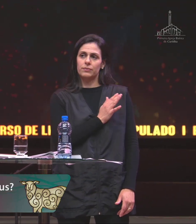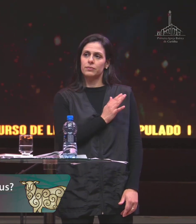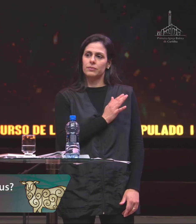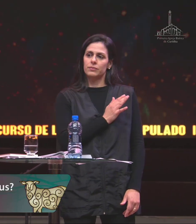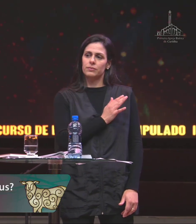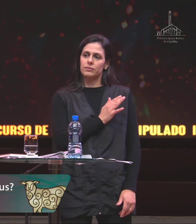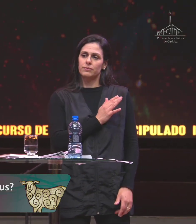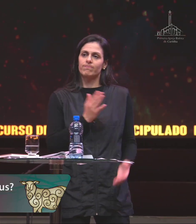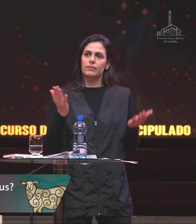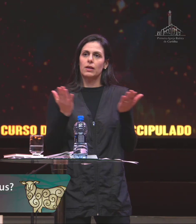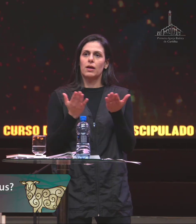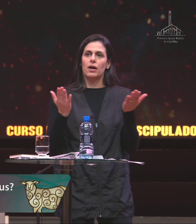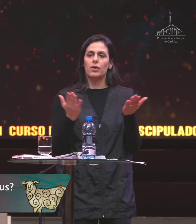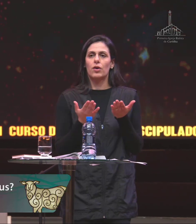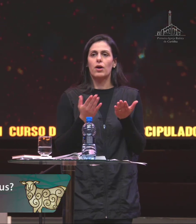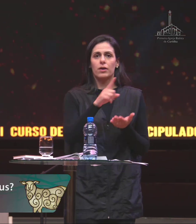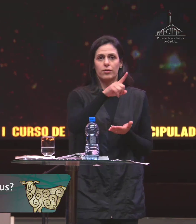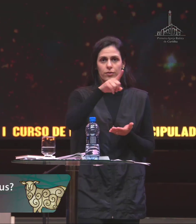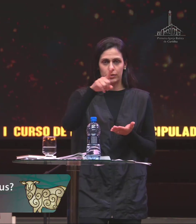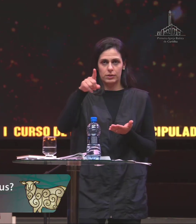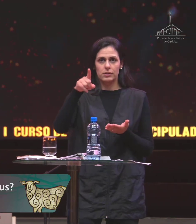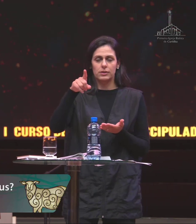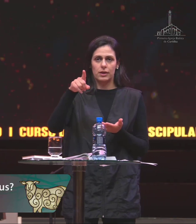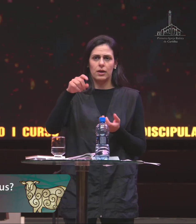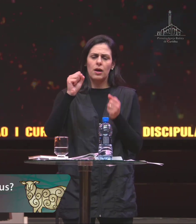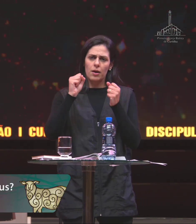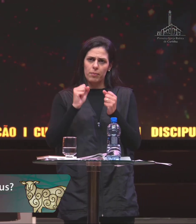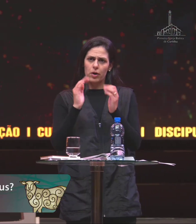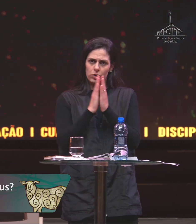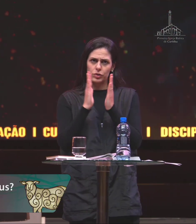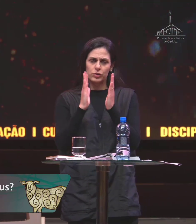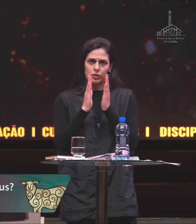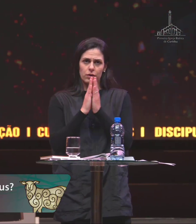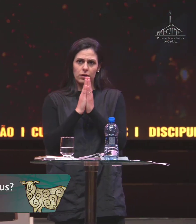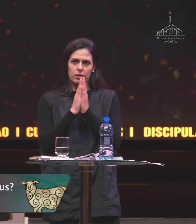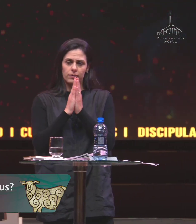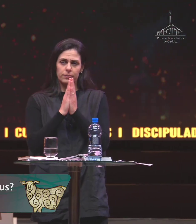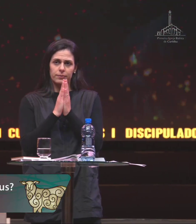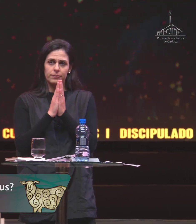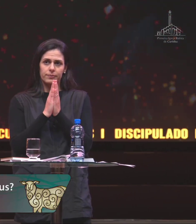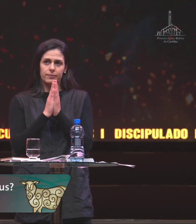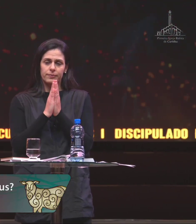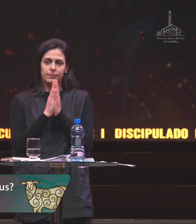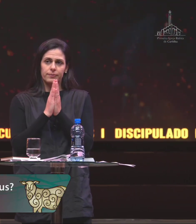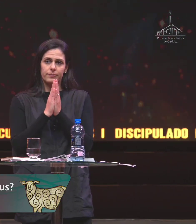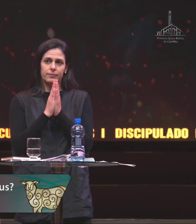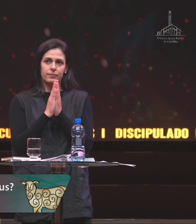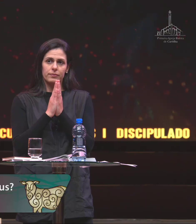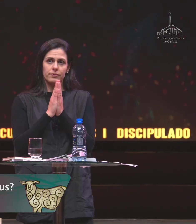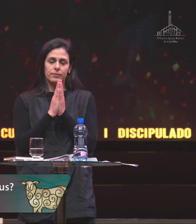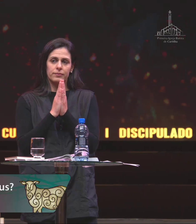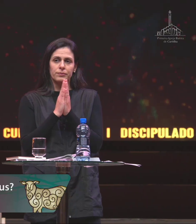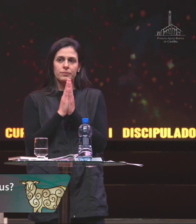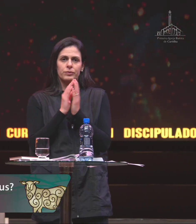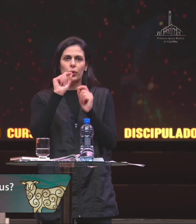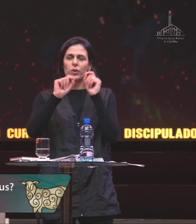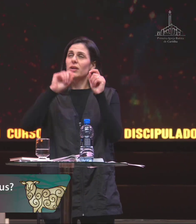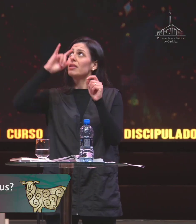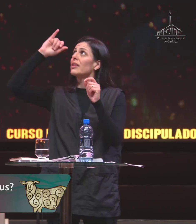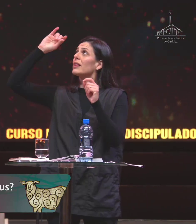minha história, o que eu tinha planejado para mim mesma. Mas na minha história de Deus escrevendo a minha história, tinha